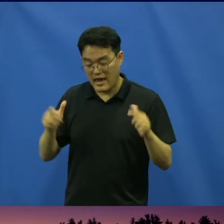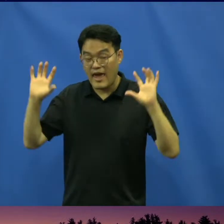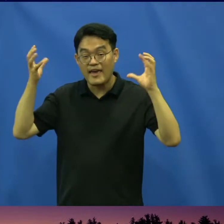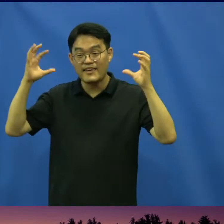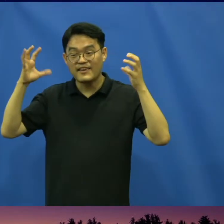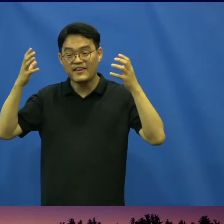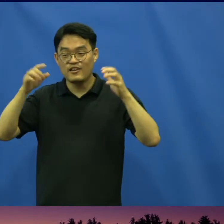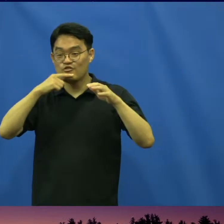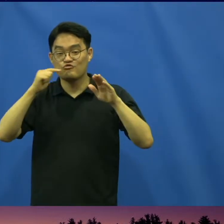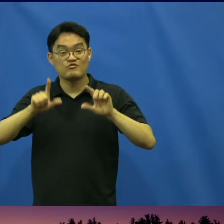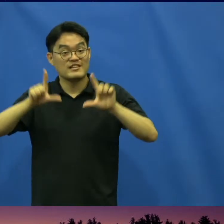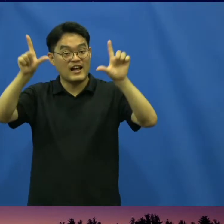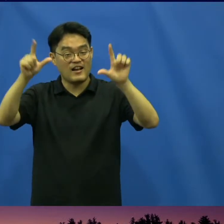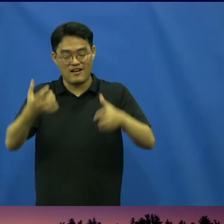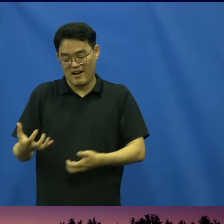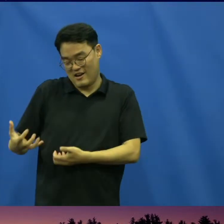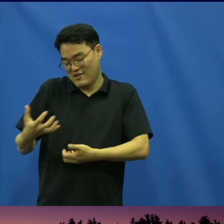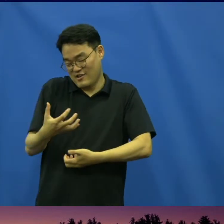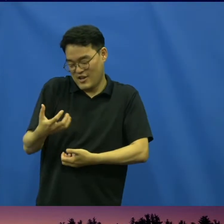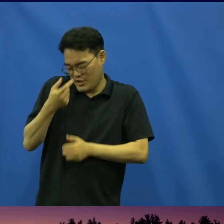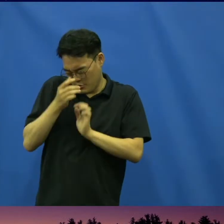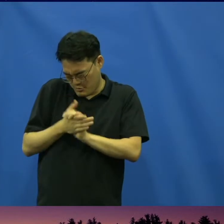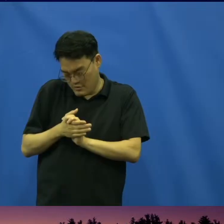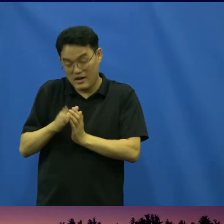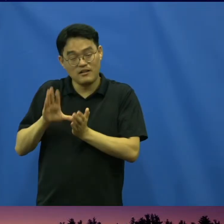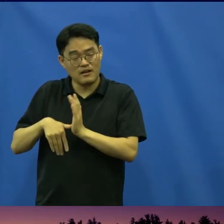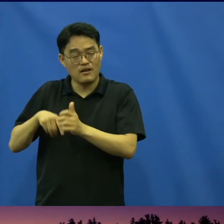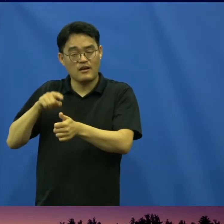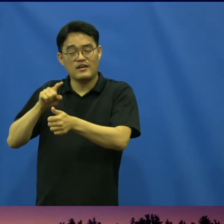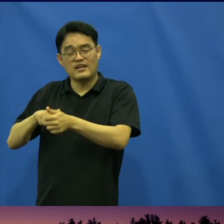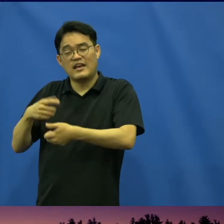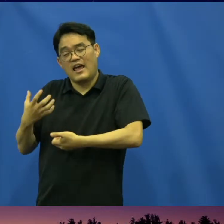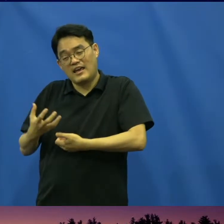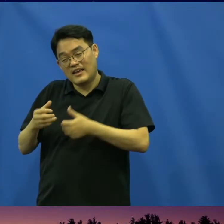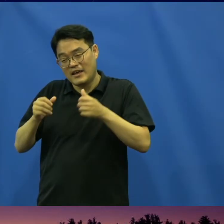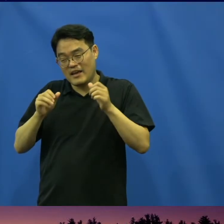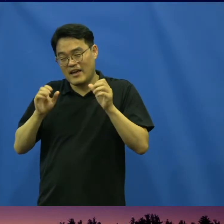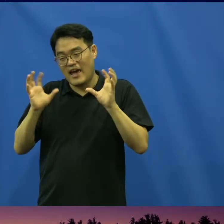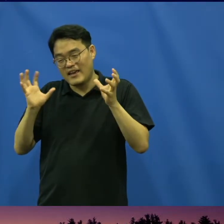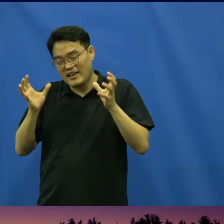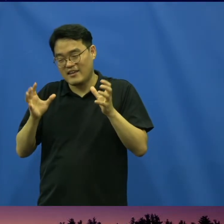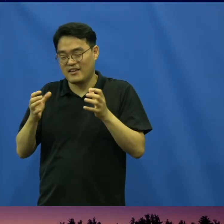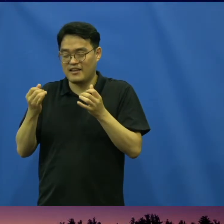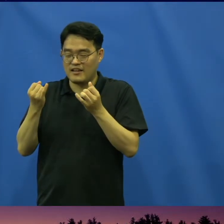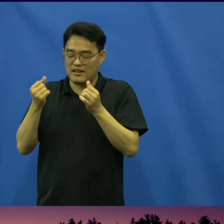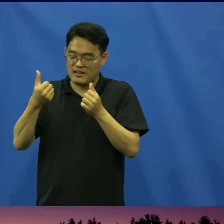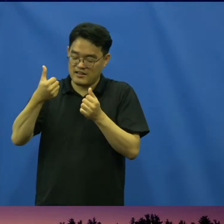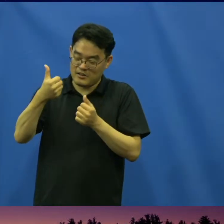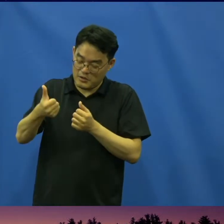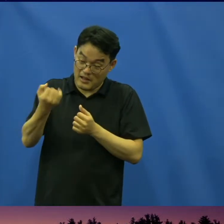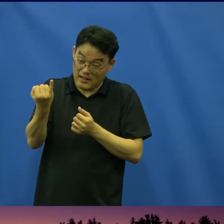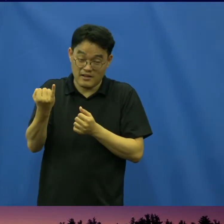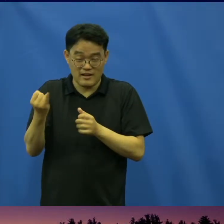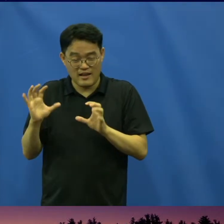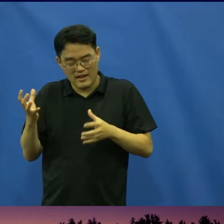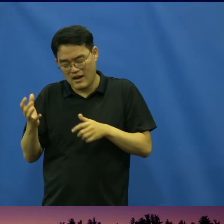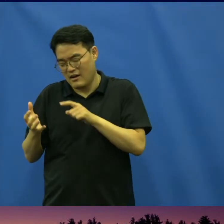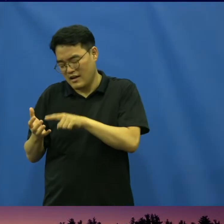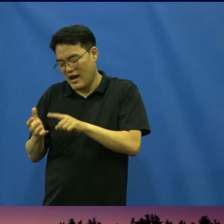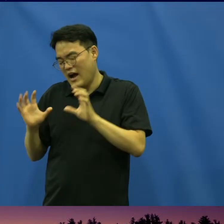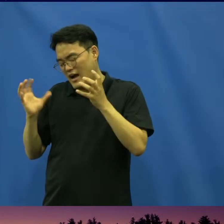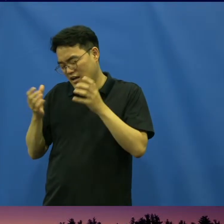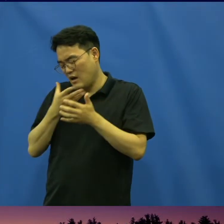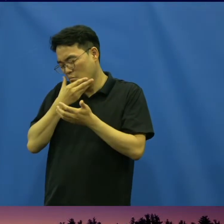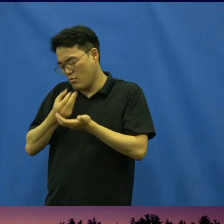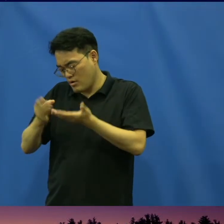주변에 많은 사람들이 복을 받게 해달라. 이 아브라함에게 주셨던 하나님의 약속이 있잖아요, 여러분. 믿음의 사람들,